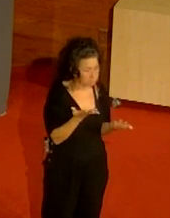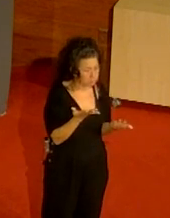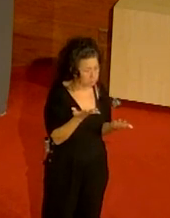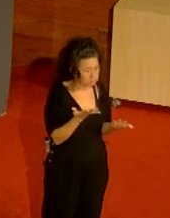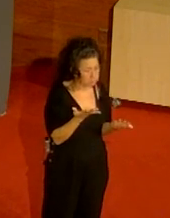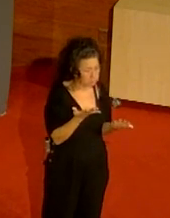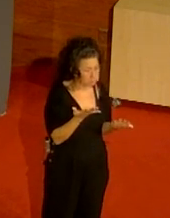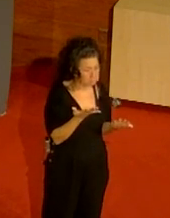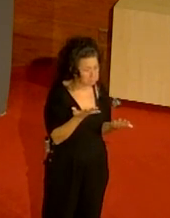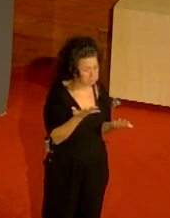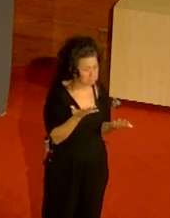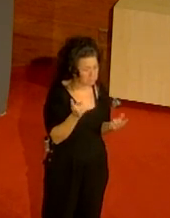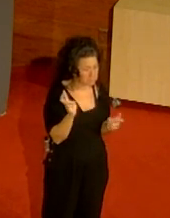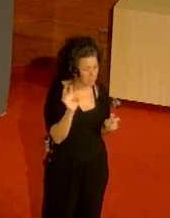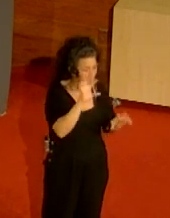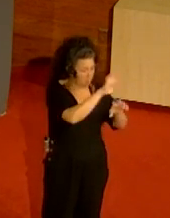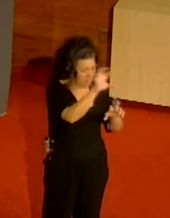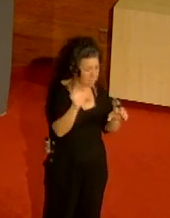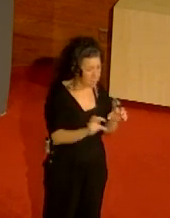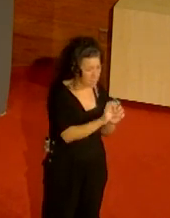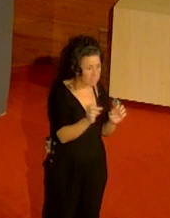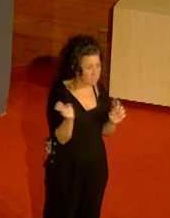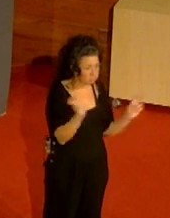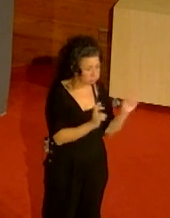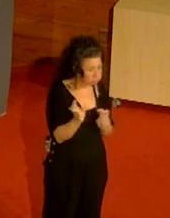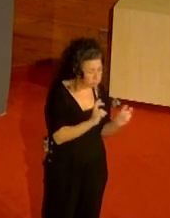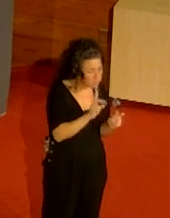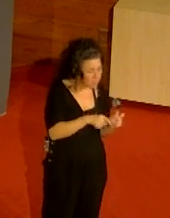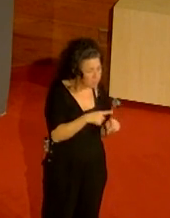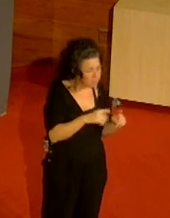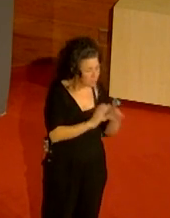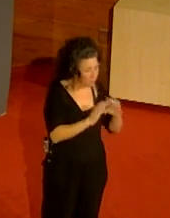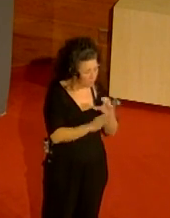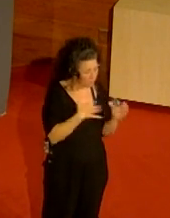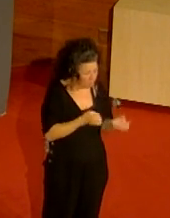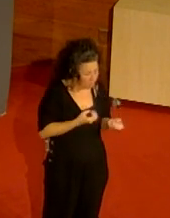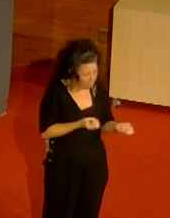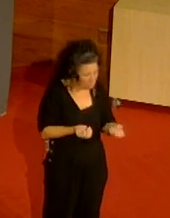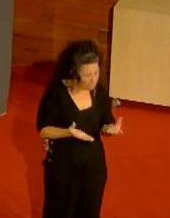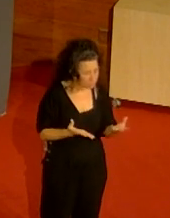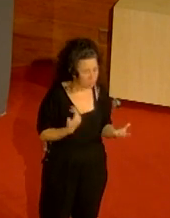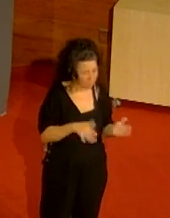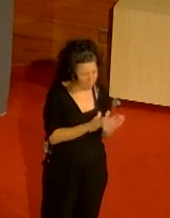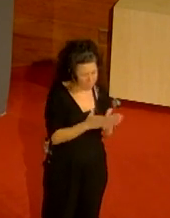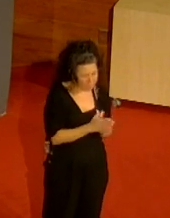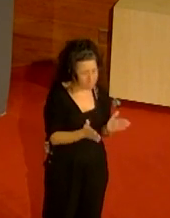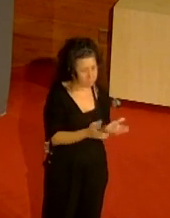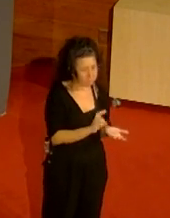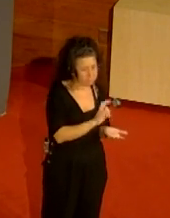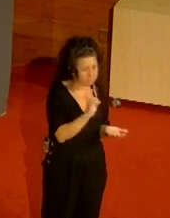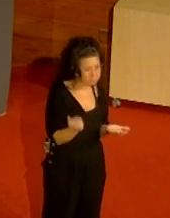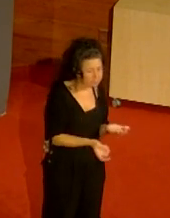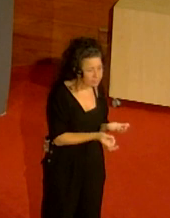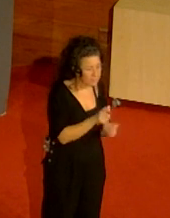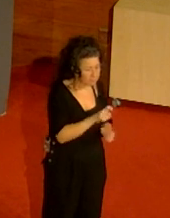origen diverso en los medios de comunicación también, y contándolo. Y también hay muchas, ya también hay libros y bueno, de